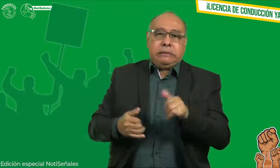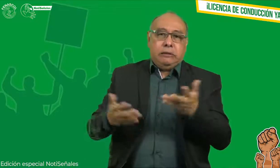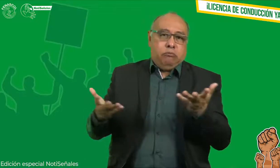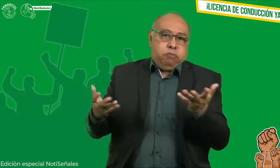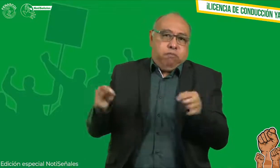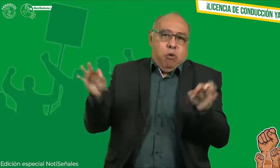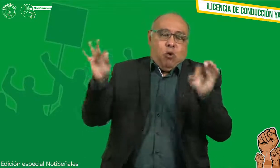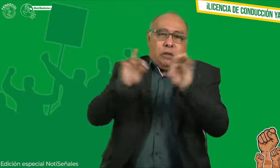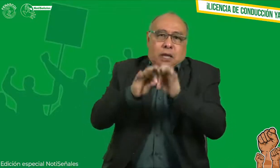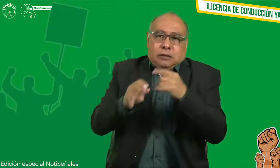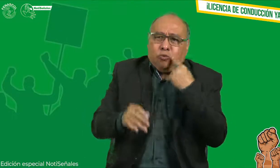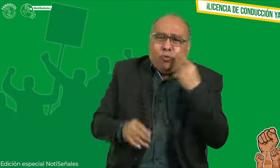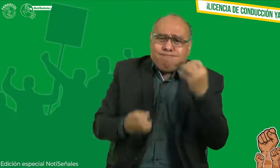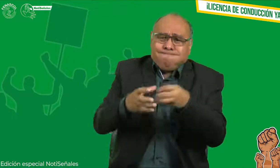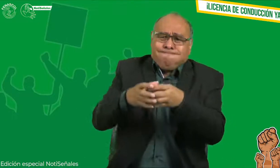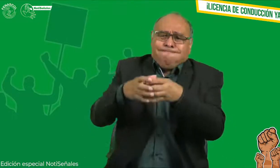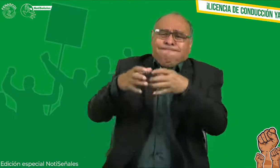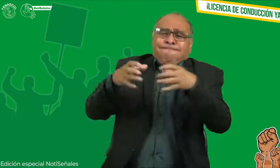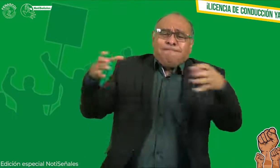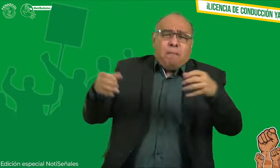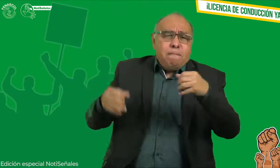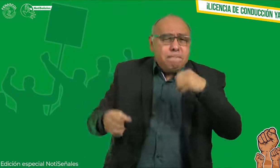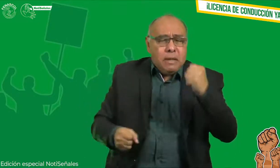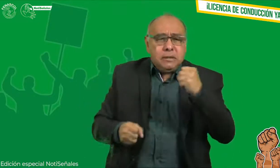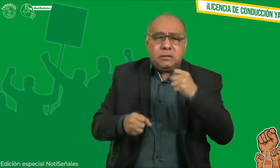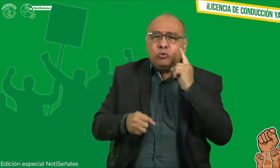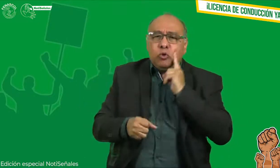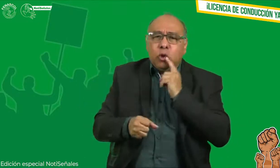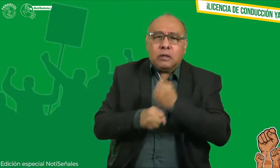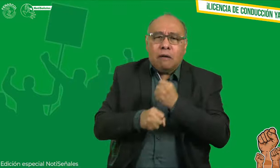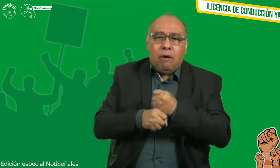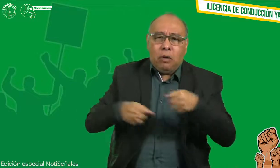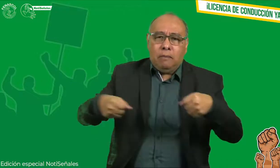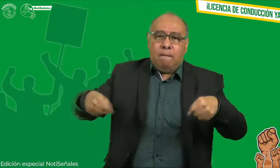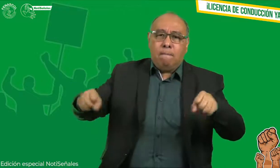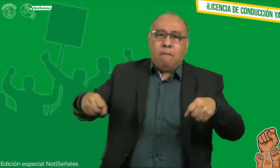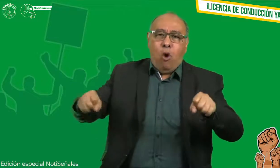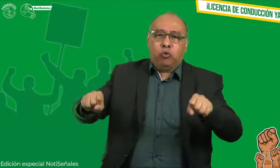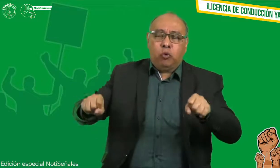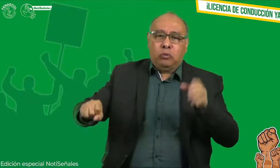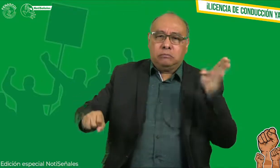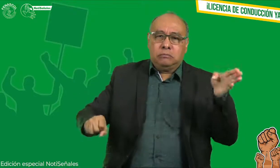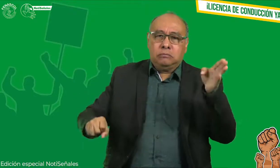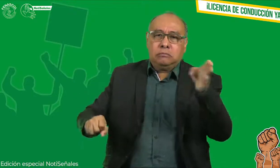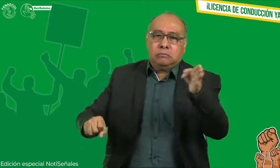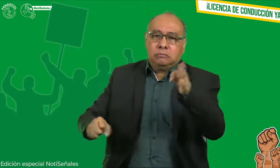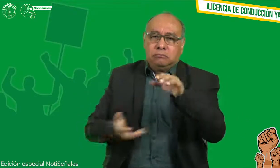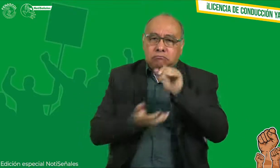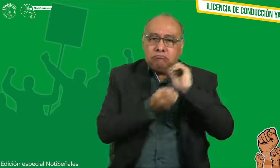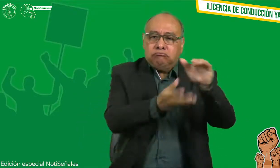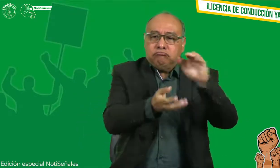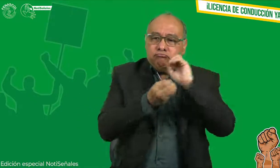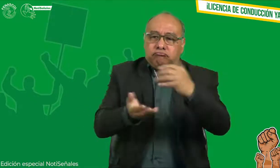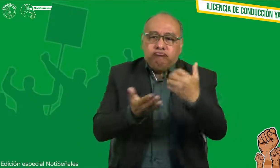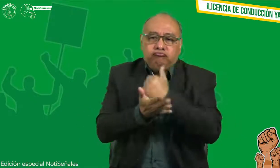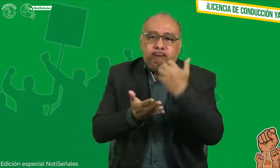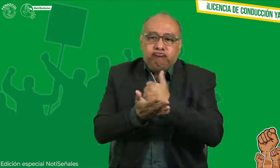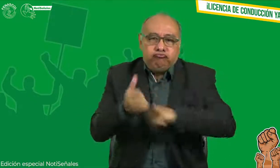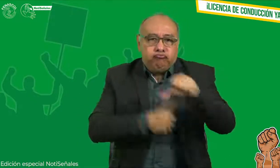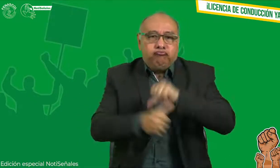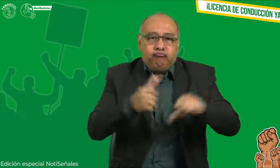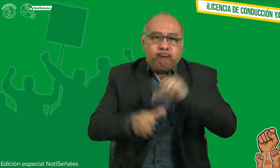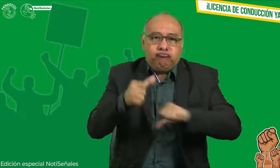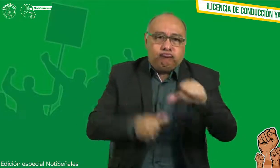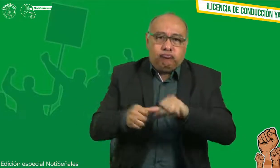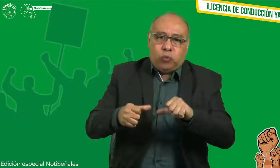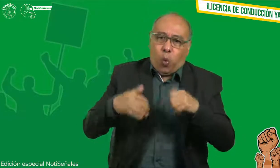se está negando el derecho al trabajo que muchas personas sordas tienen. Muchas personas sordas